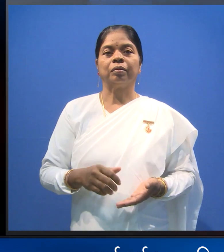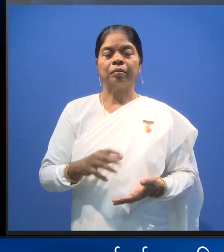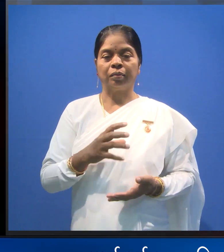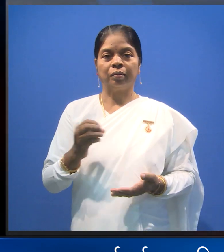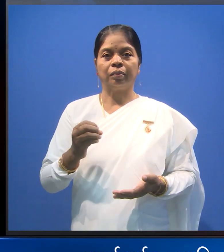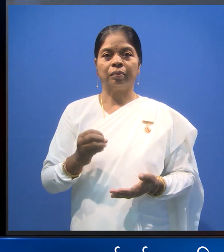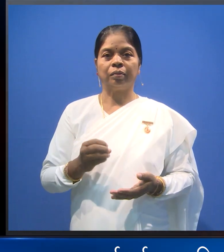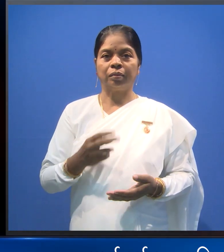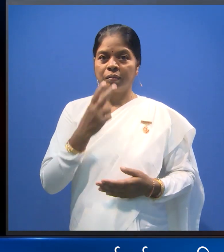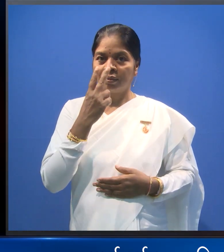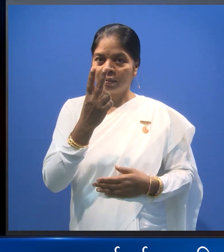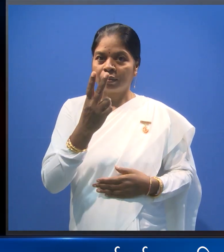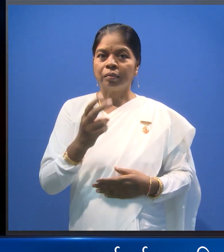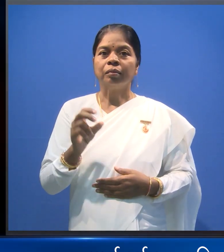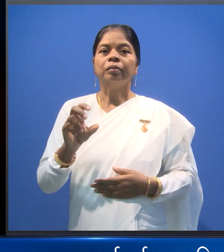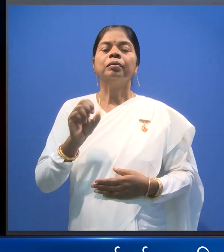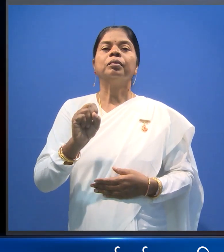मार्गदर्शक आणि दार्शनिक असतो.